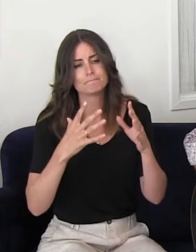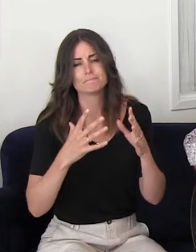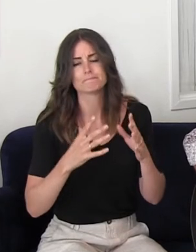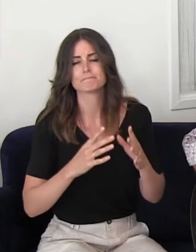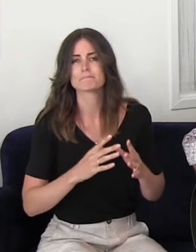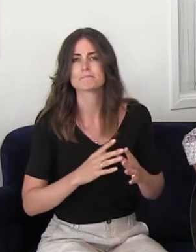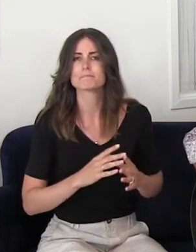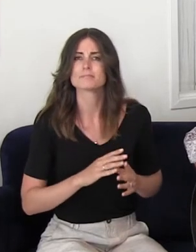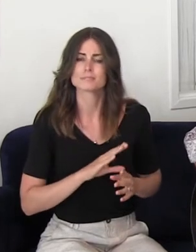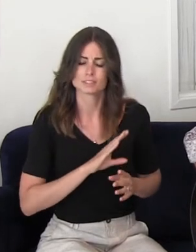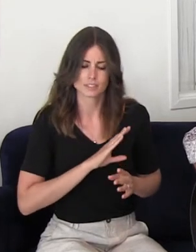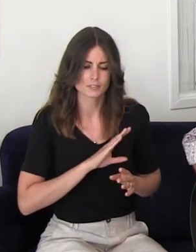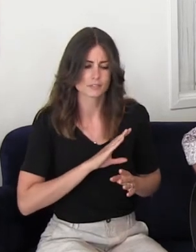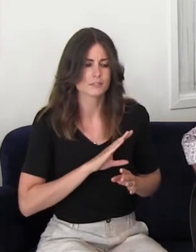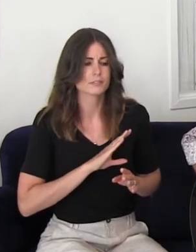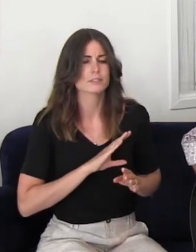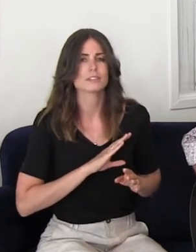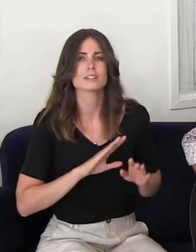himlen